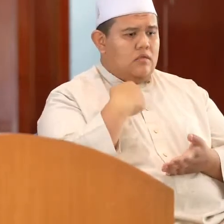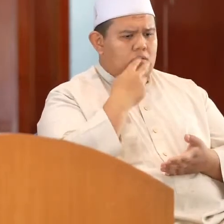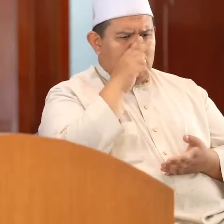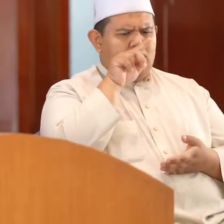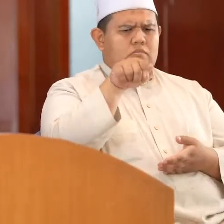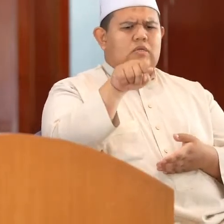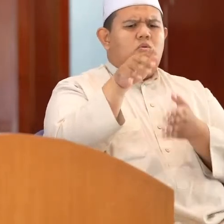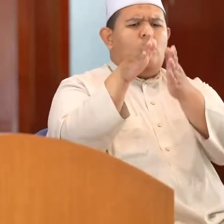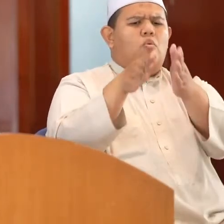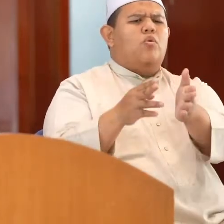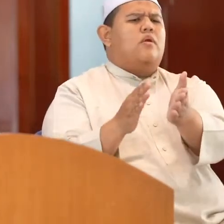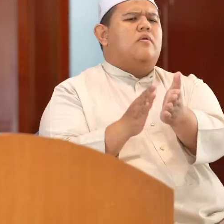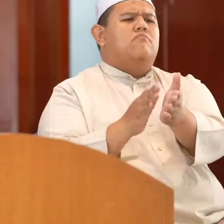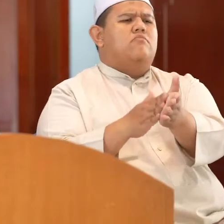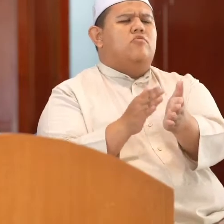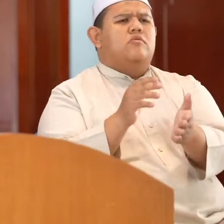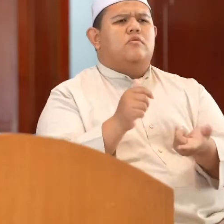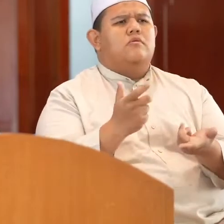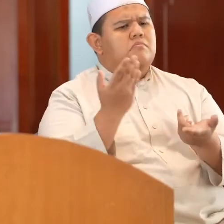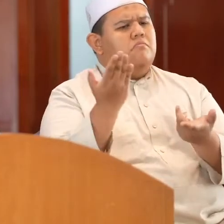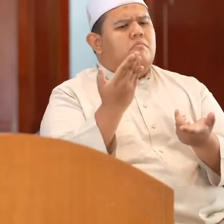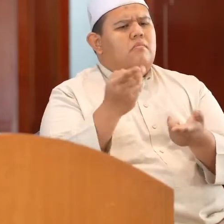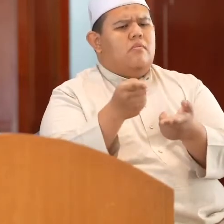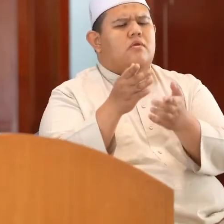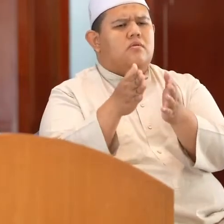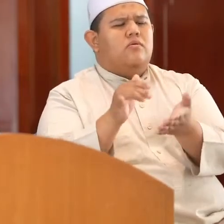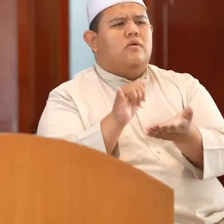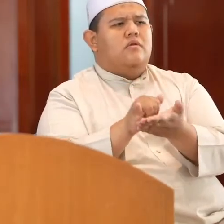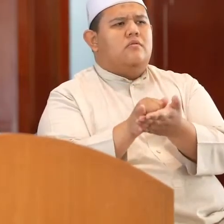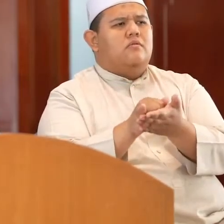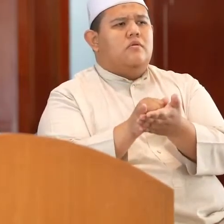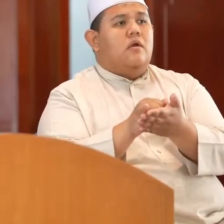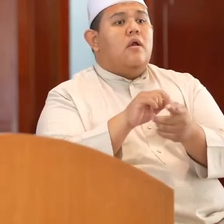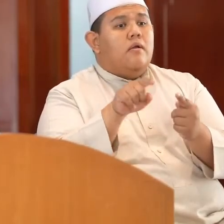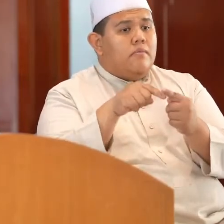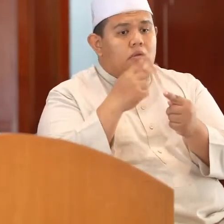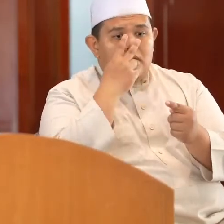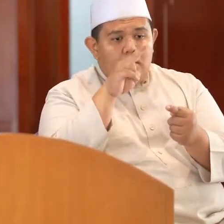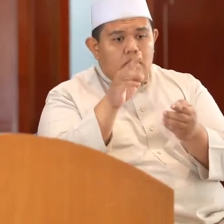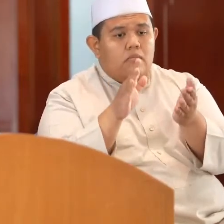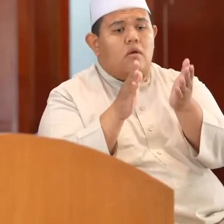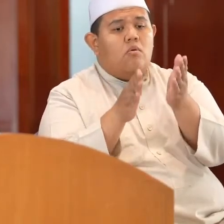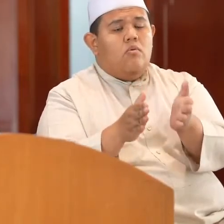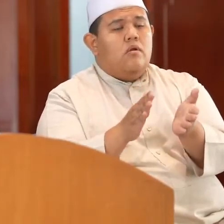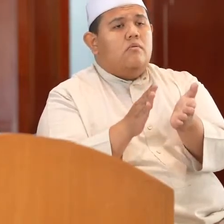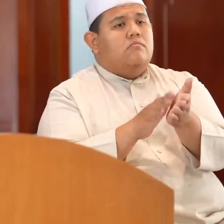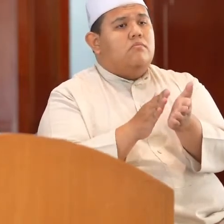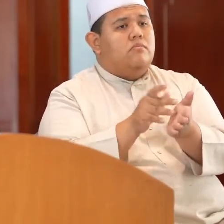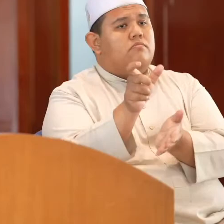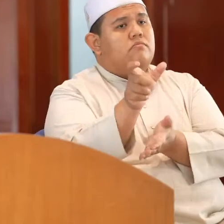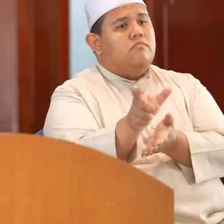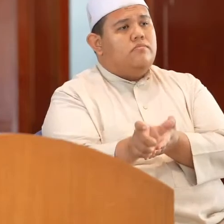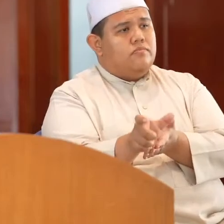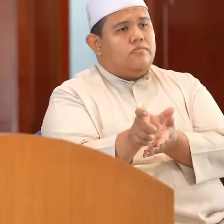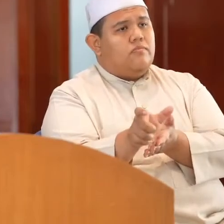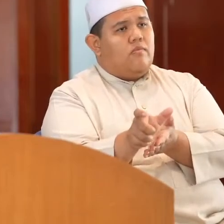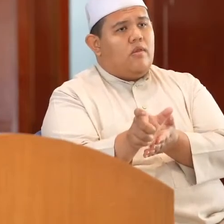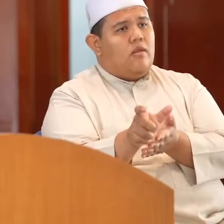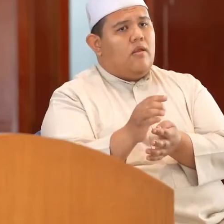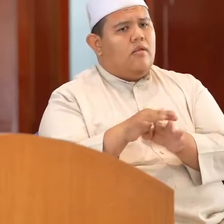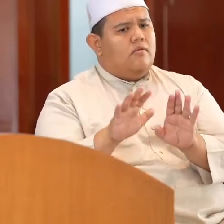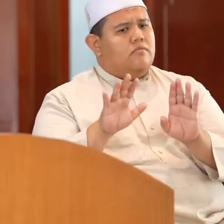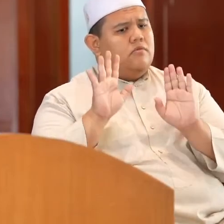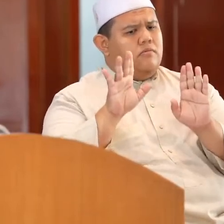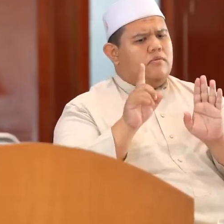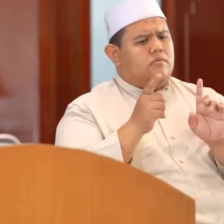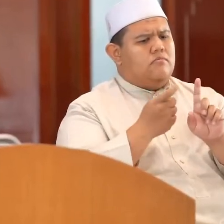orang, dia nampak orang. Bila dia nampak orang, dia terlepas diri dia